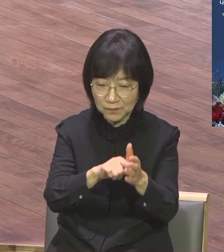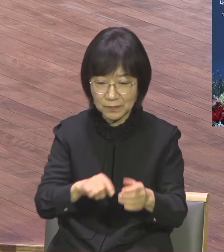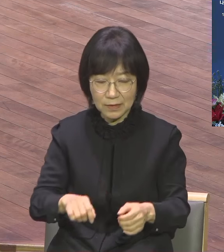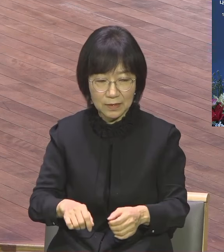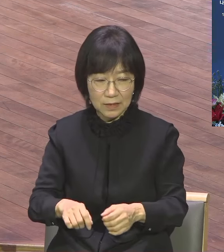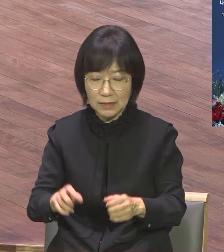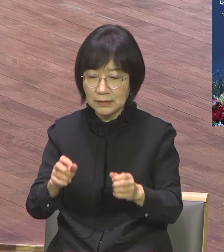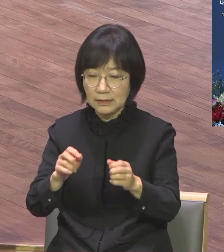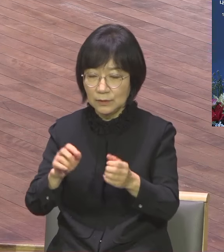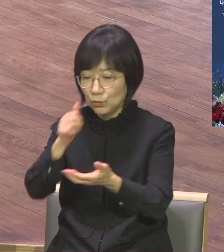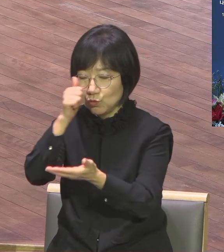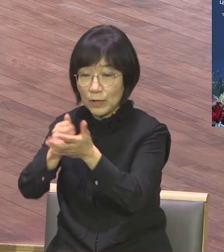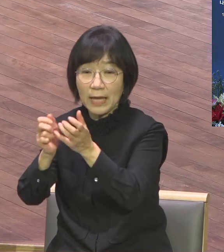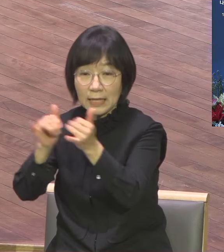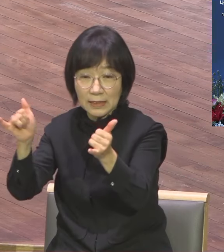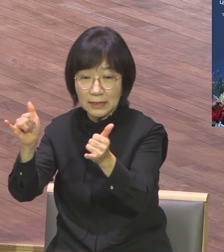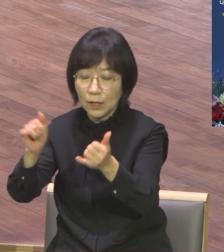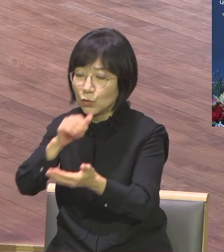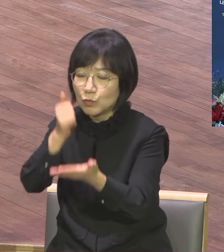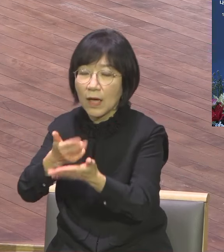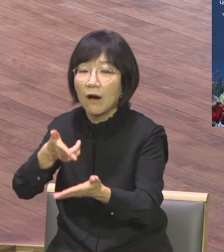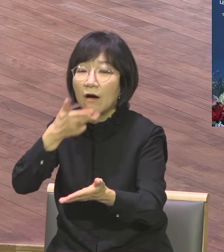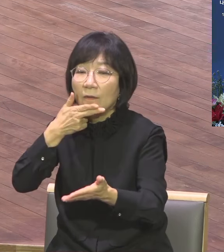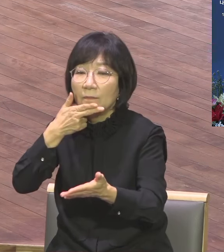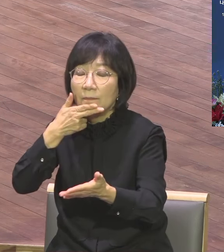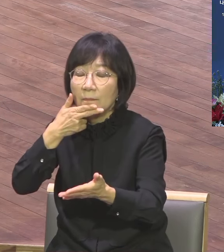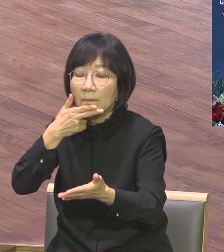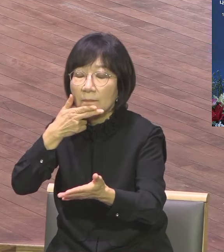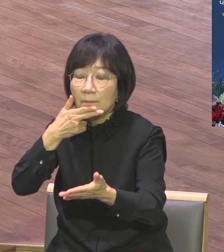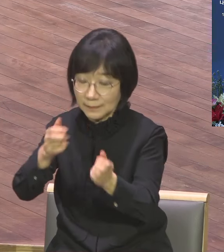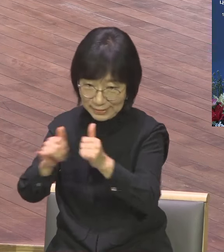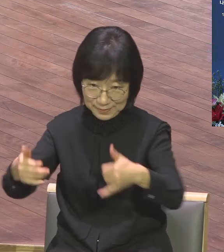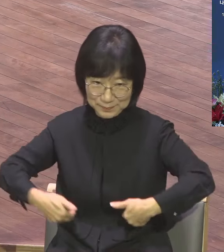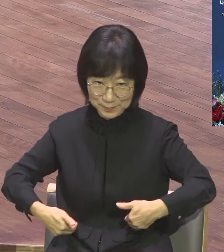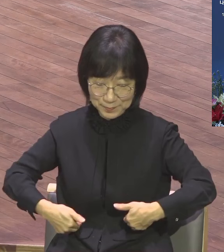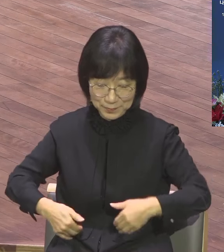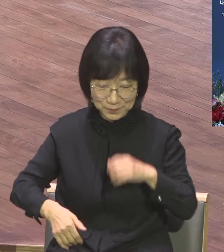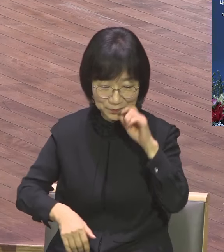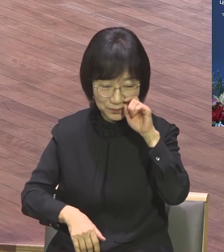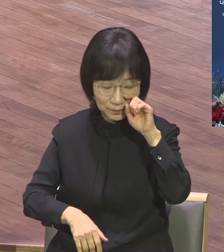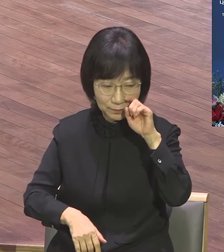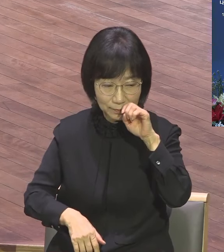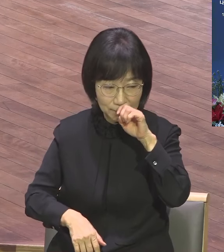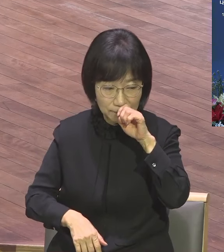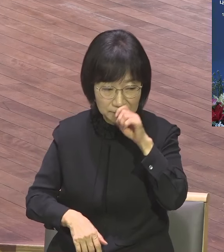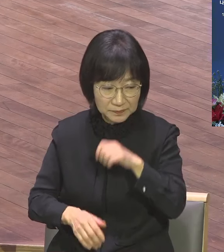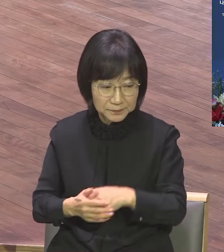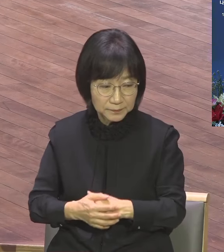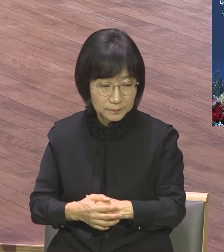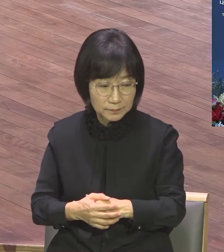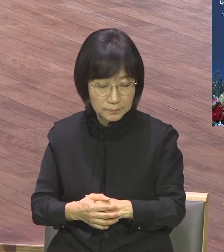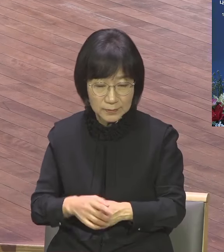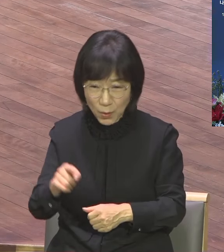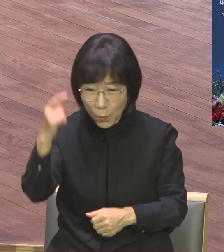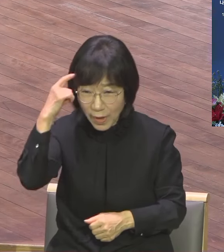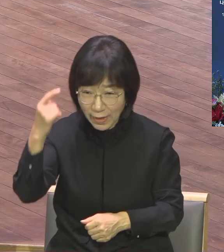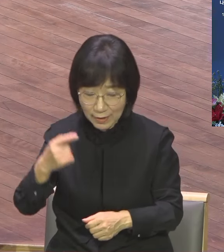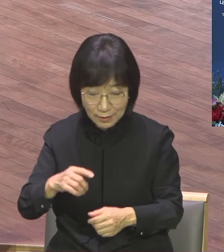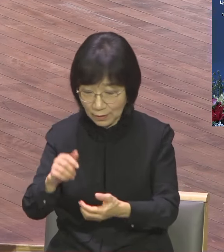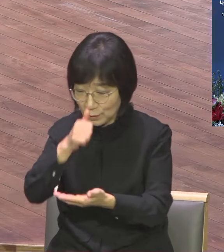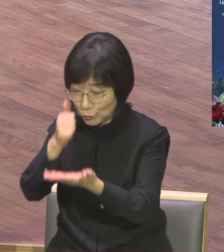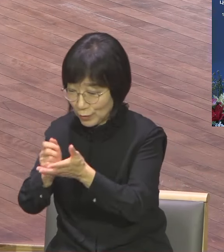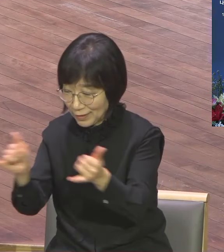죄인이 아니어야 돼요. 죄인된 인간을 대신할 수 없기 때문에 반드시 죄인이